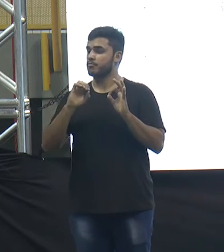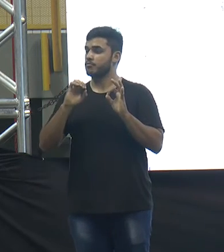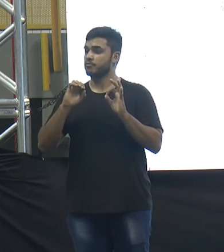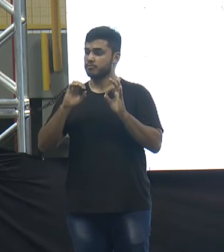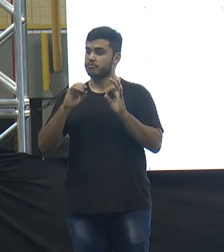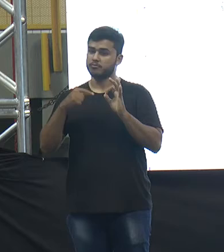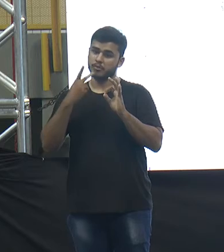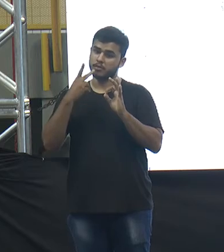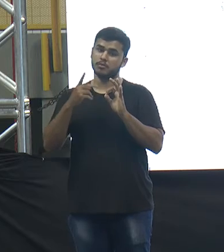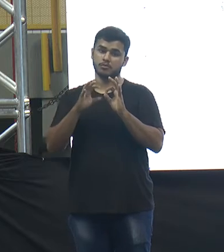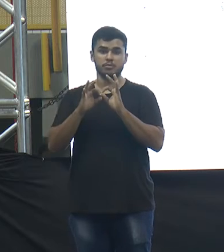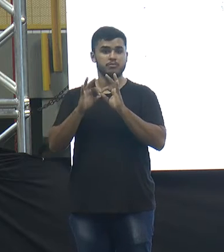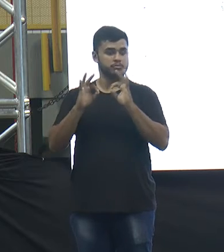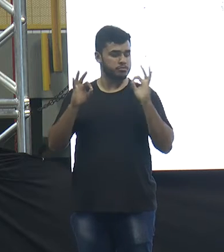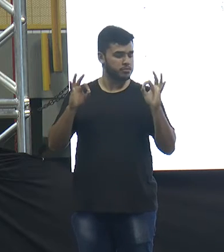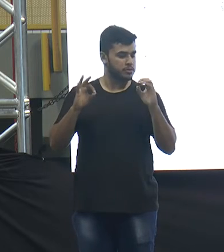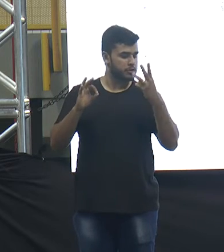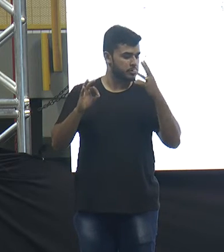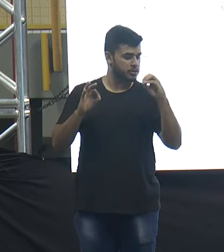Beleza, professor.